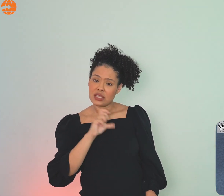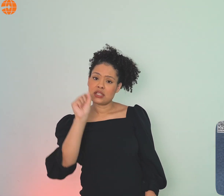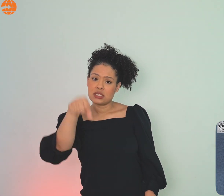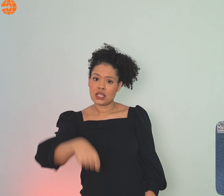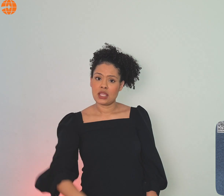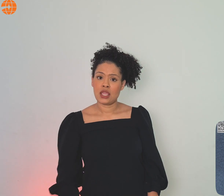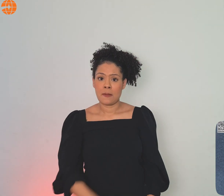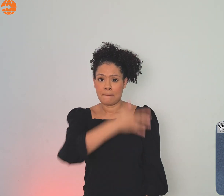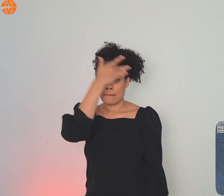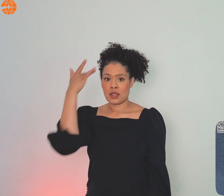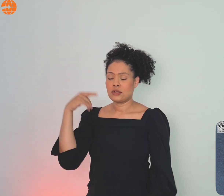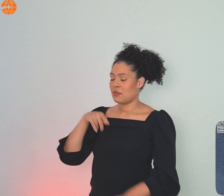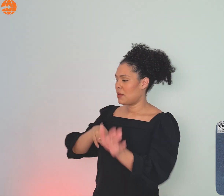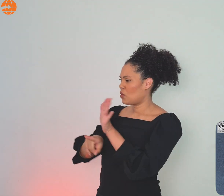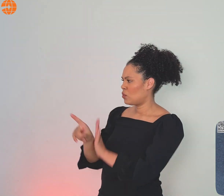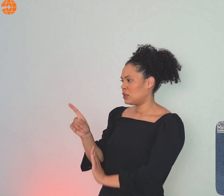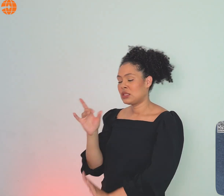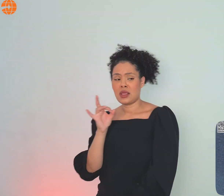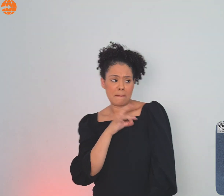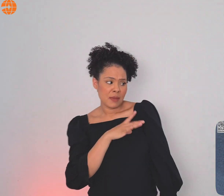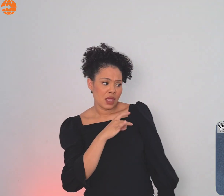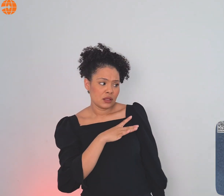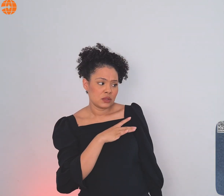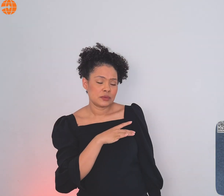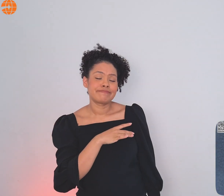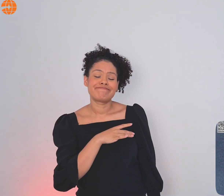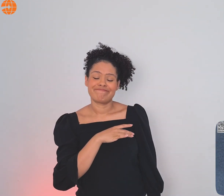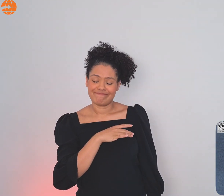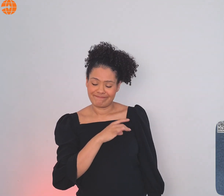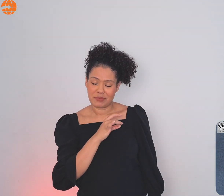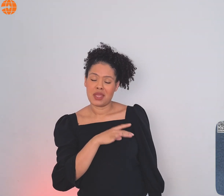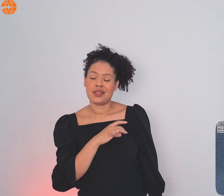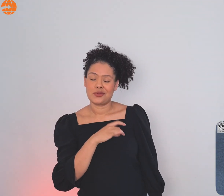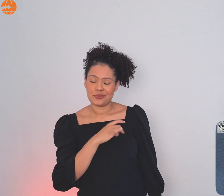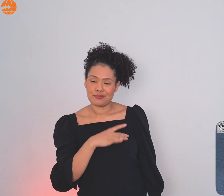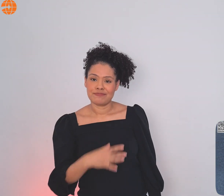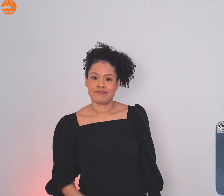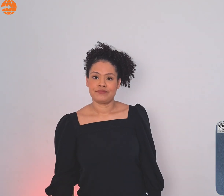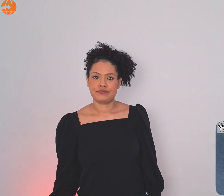medo? Eu falei: estou. E aí o que você vai fazer? Eu vou avançar.